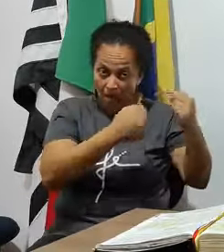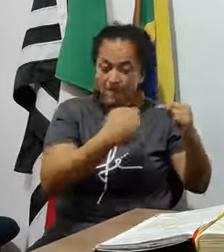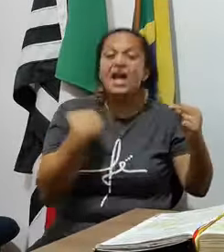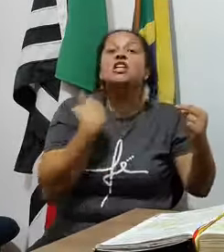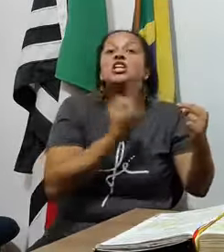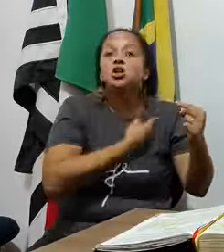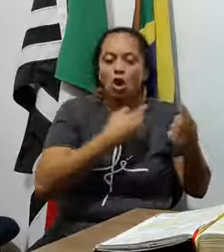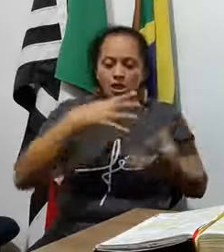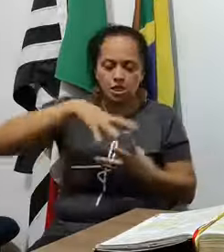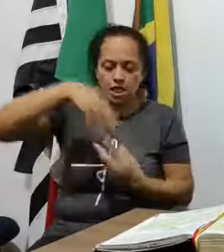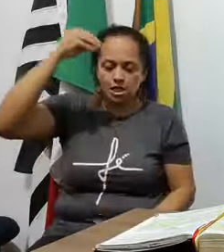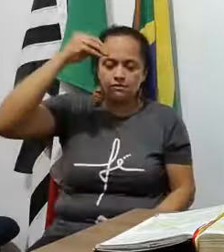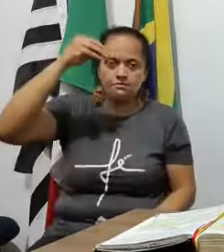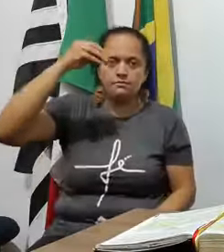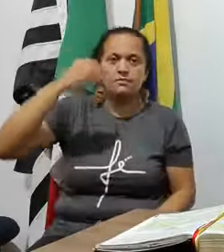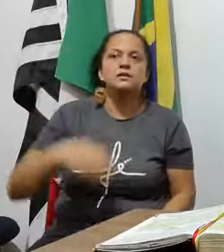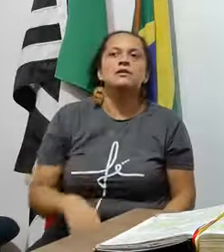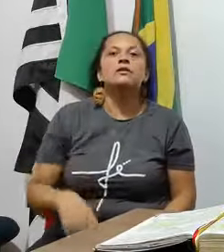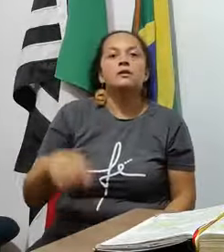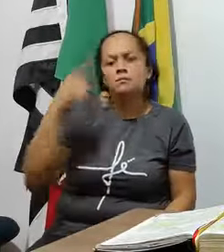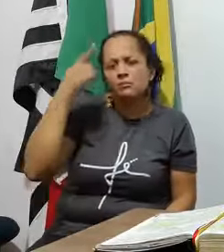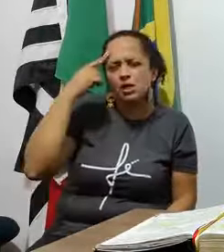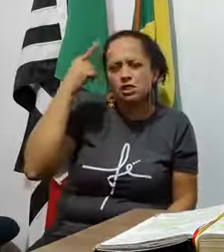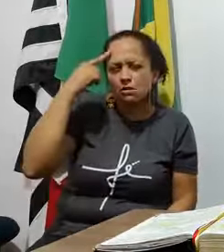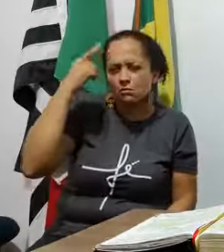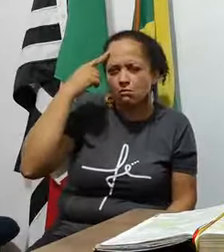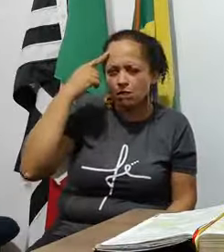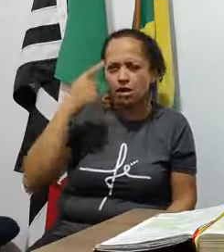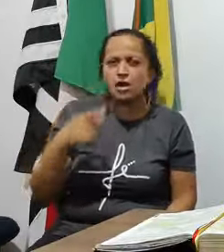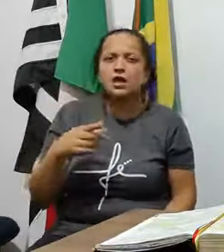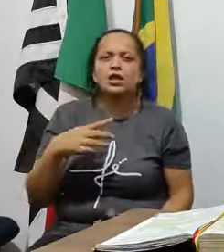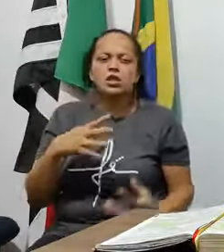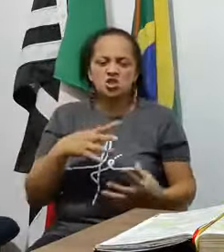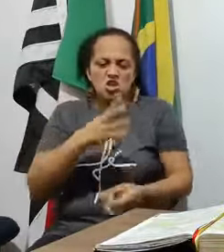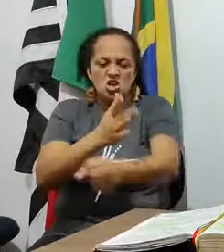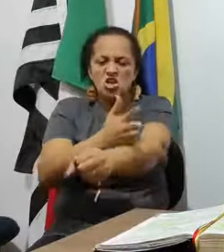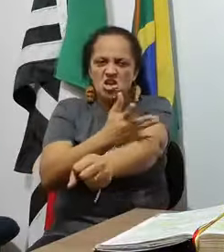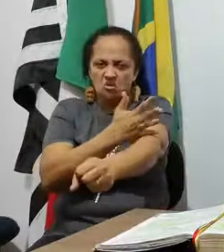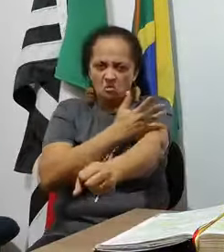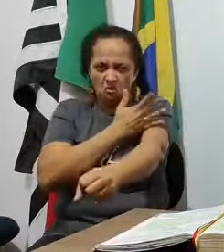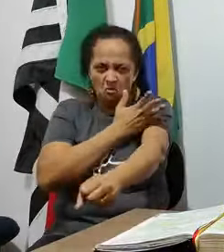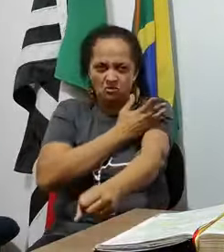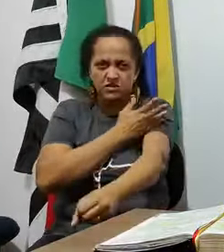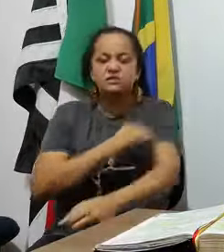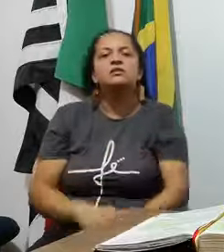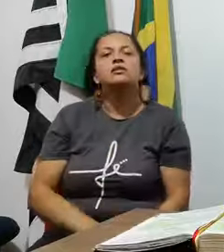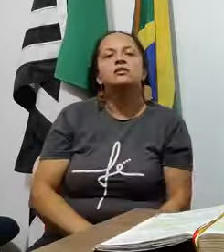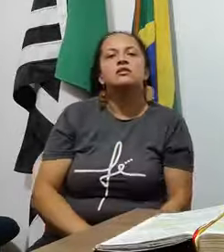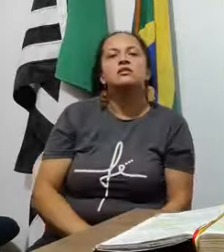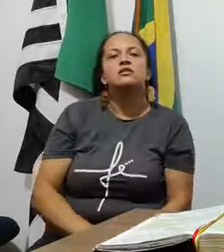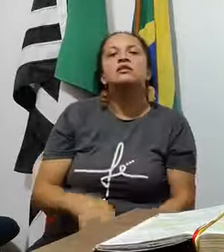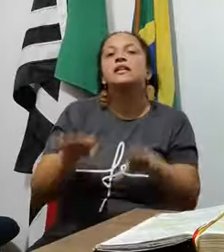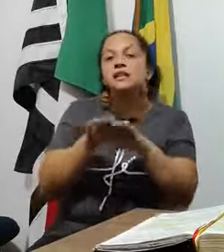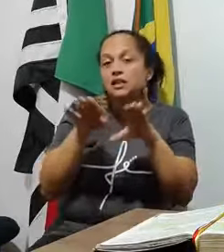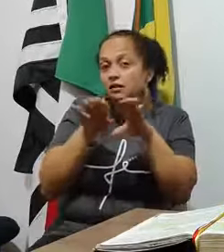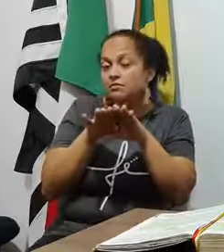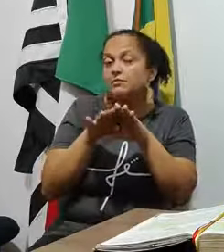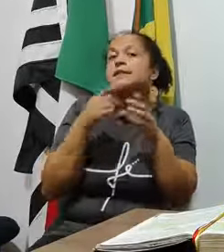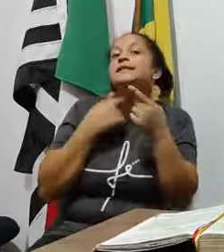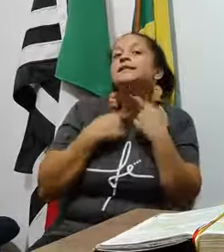O inimigo ataca a nossa mente, ele ataca nossas emoções e ele ataca a nossa